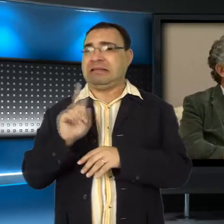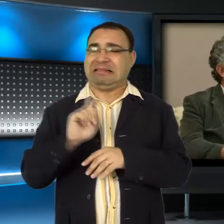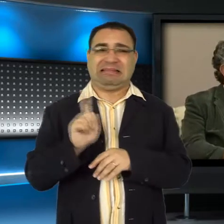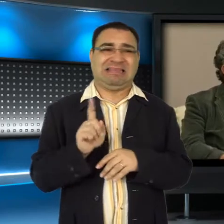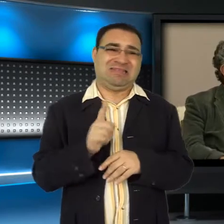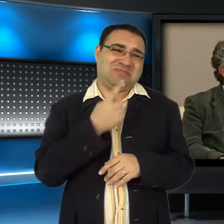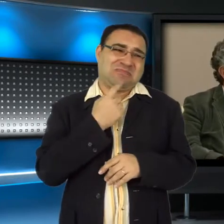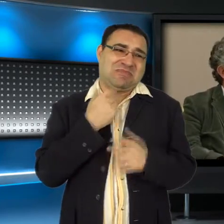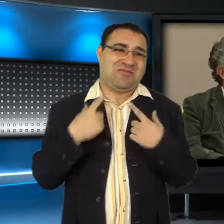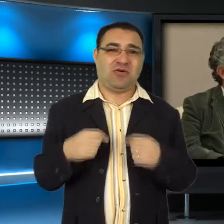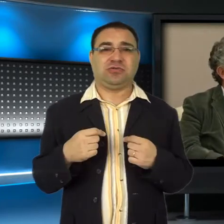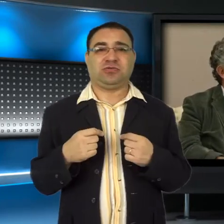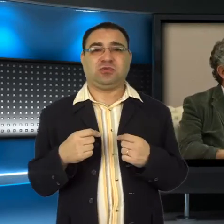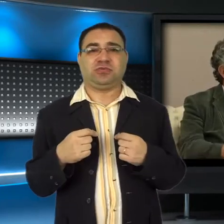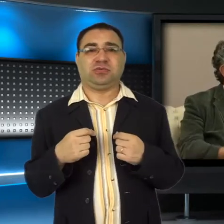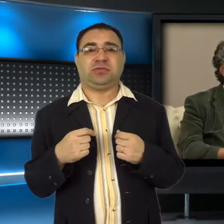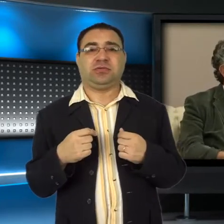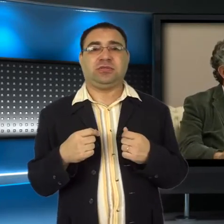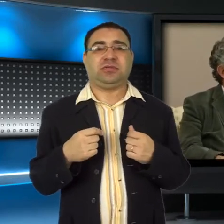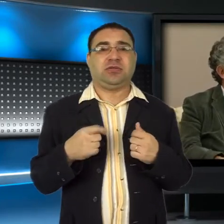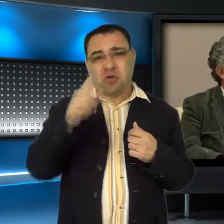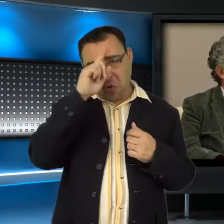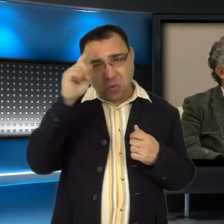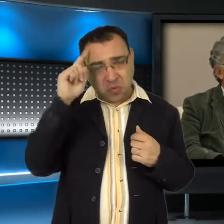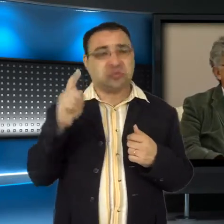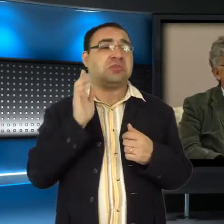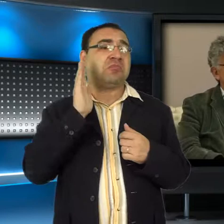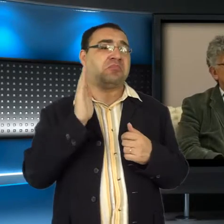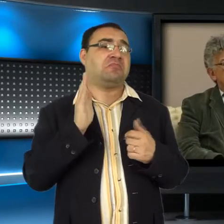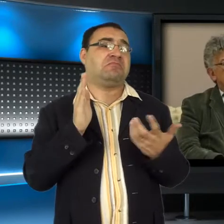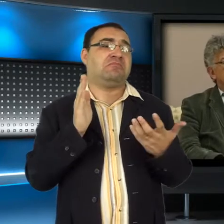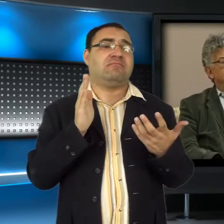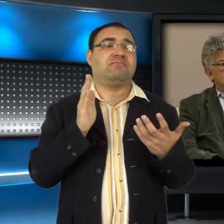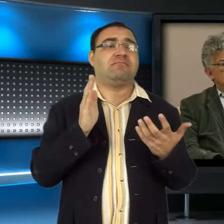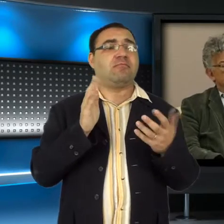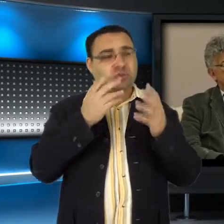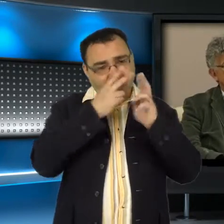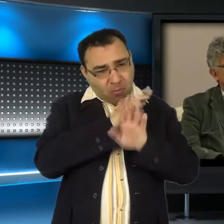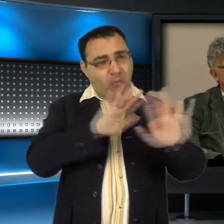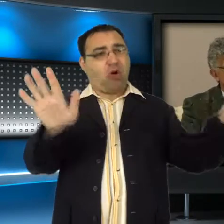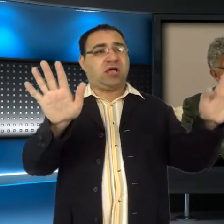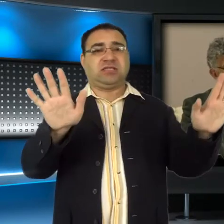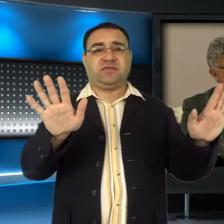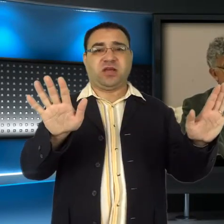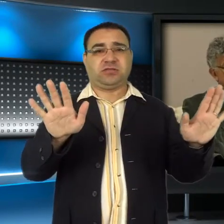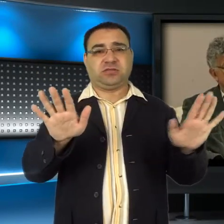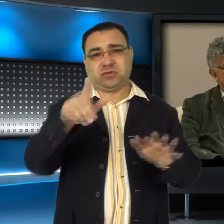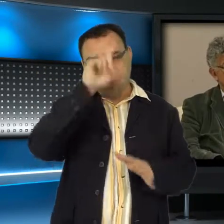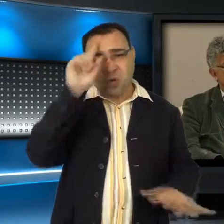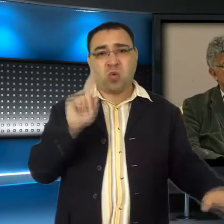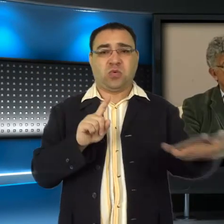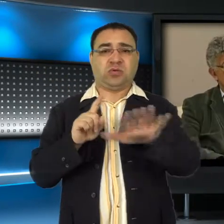przyjdzie kilkaset osób, dosłownie, bo to są ci przekonani. Czyli jest ta logika wyjścia. W innym przypadku